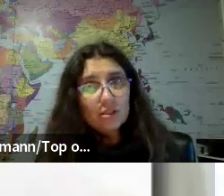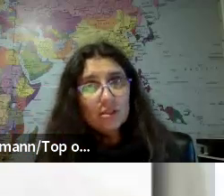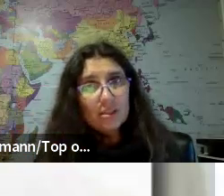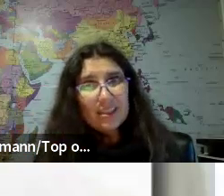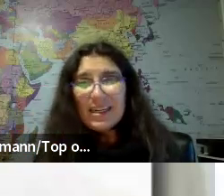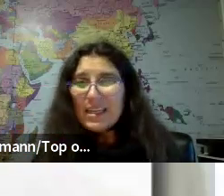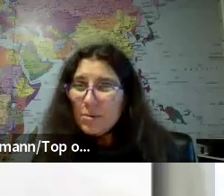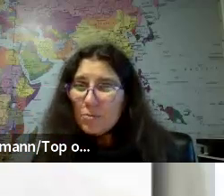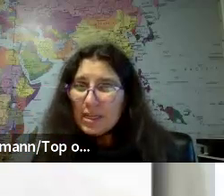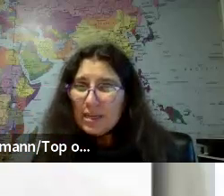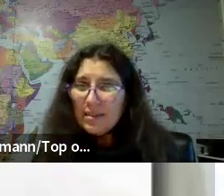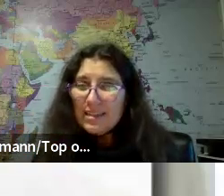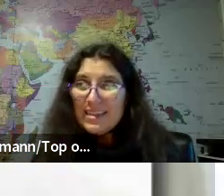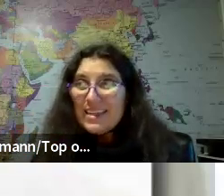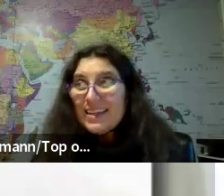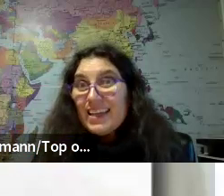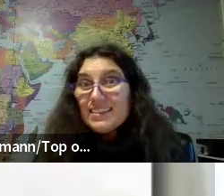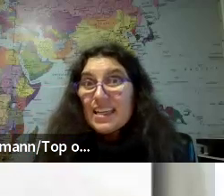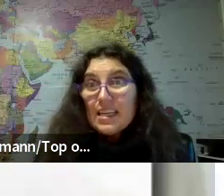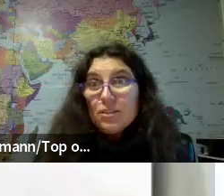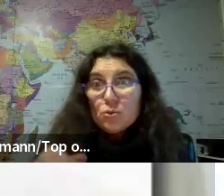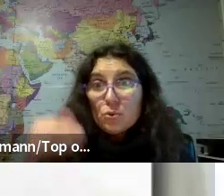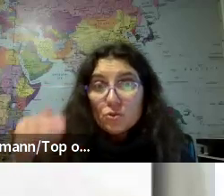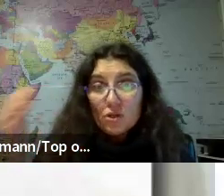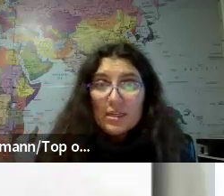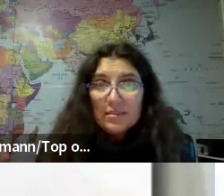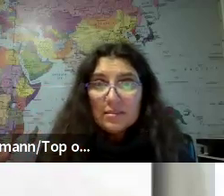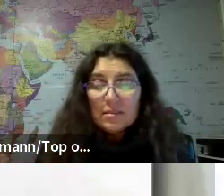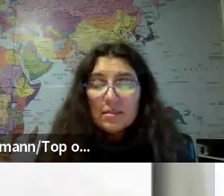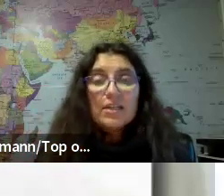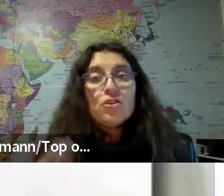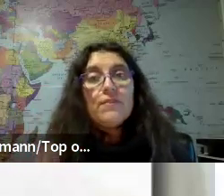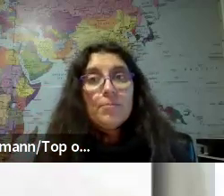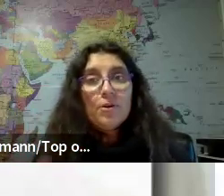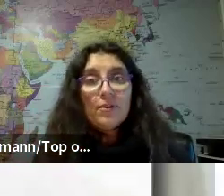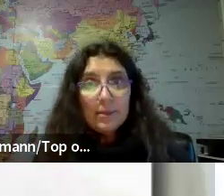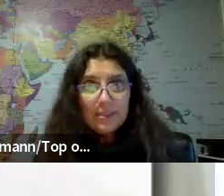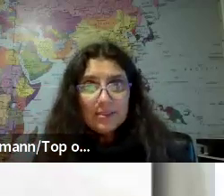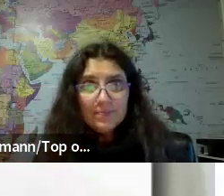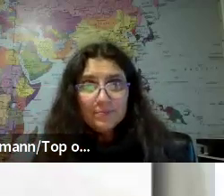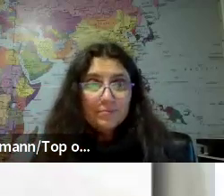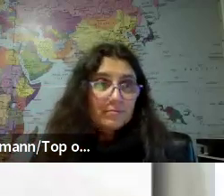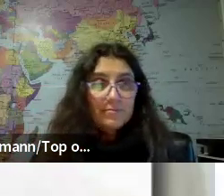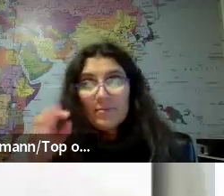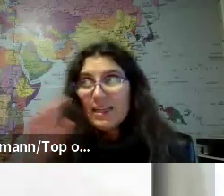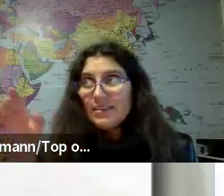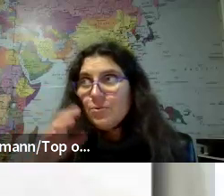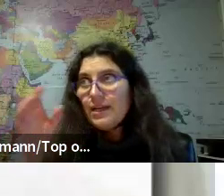atención, requiere memoria, requiere seguir instrucciones, resolver problemas, hacer